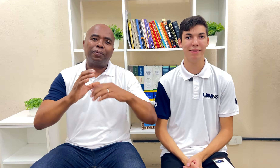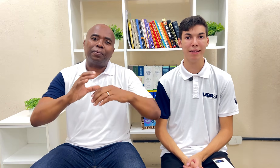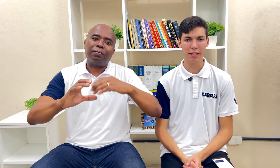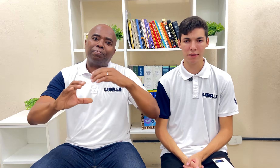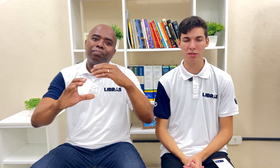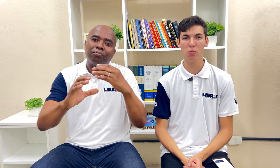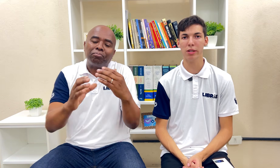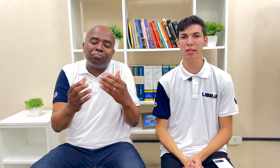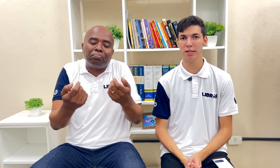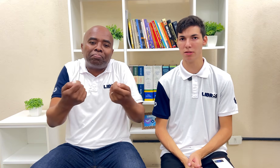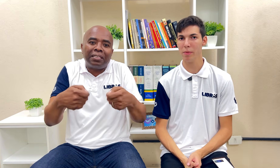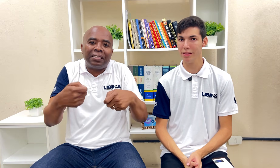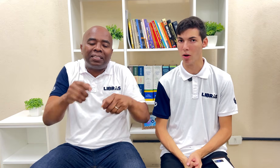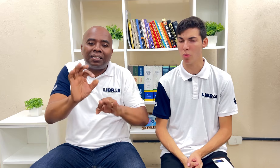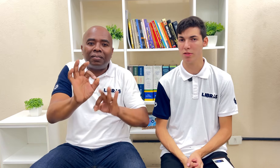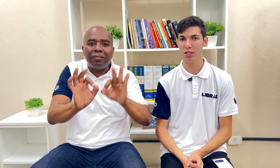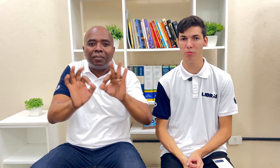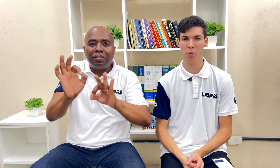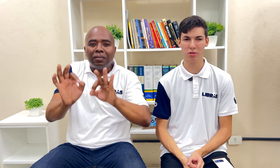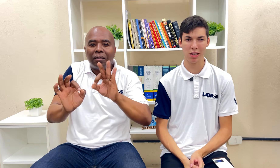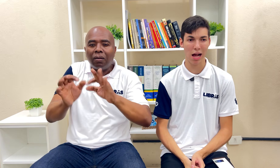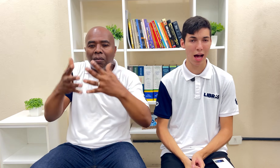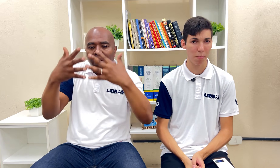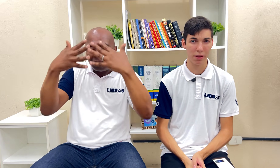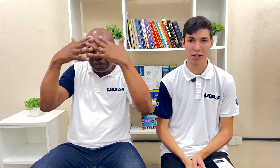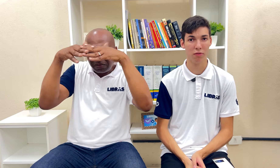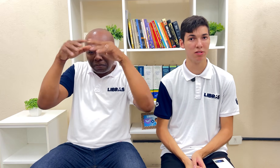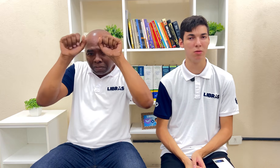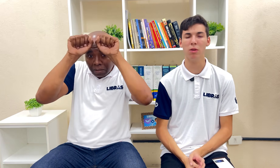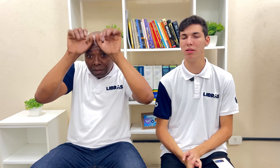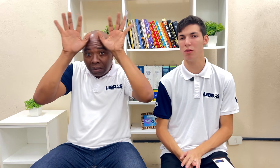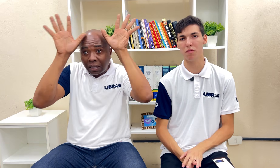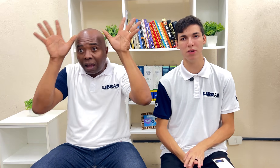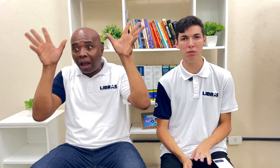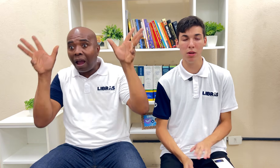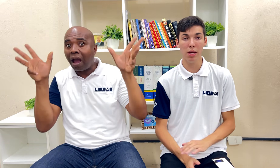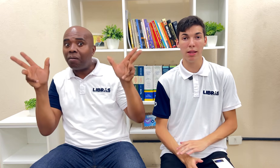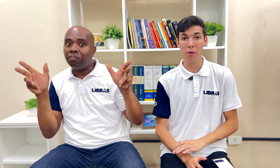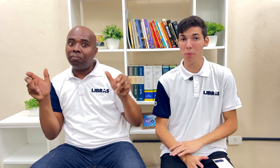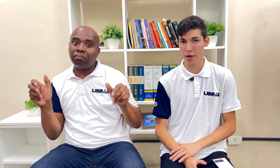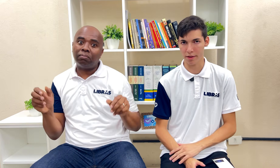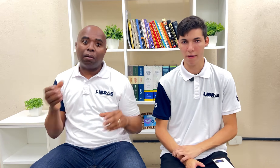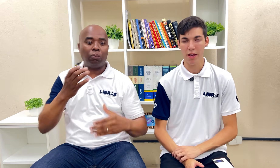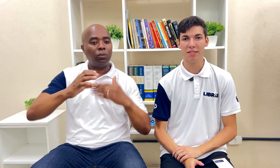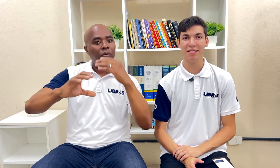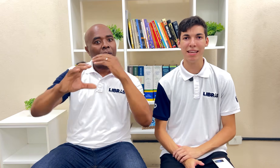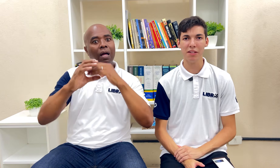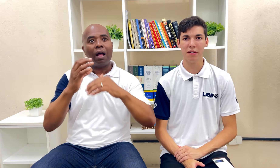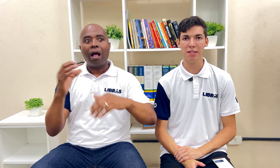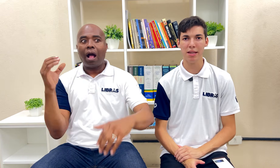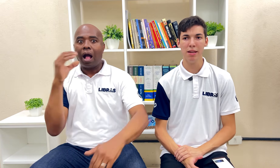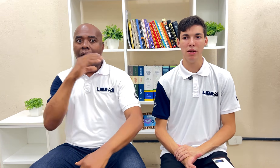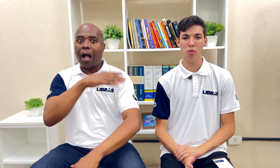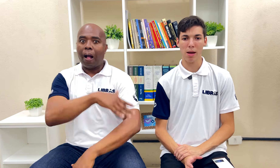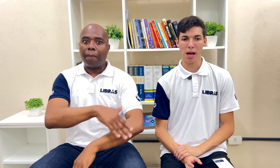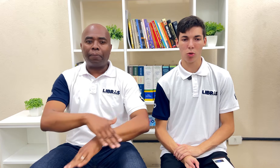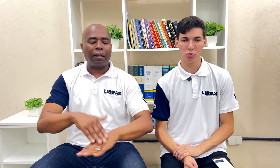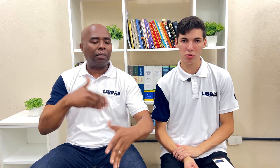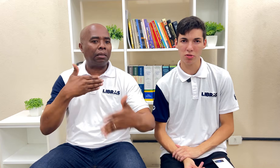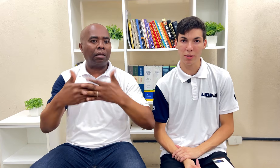tem que fazer uma organização mental, seja uma música rápida, que você nunca tenha ouvido, não importa, você tem que fazer uma construção